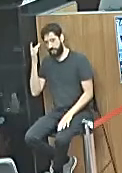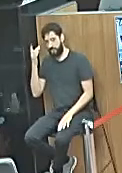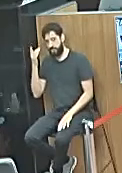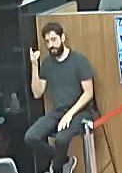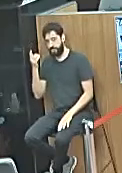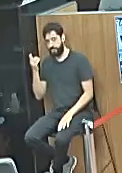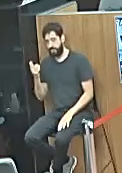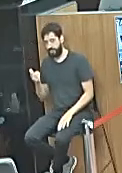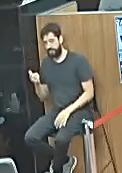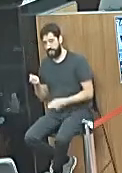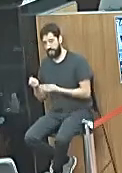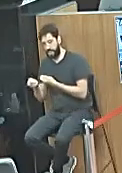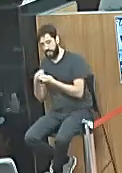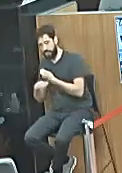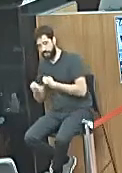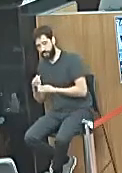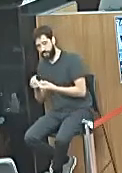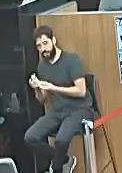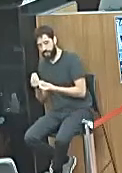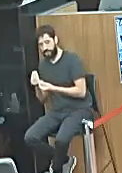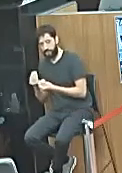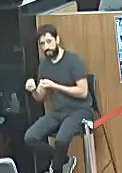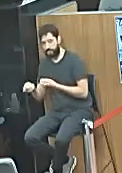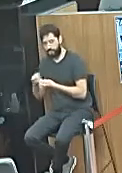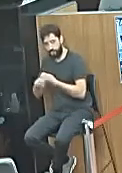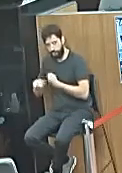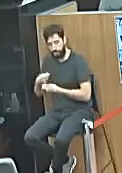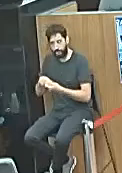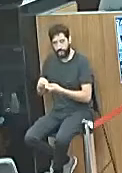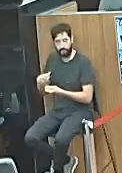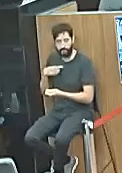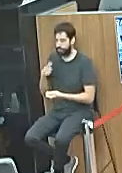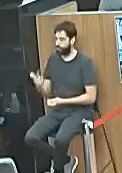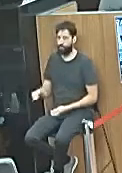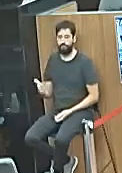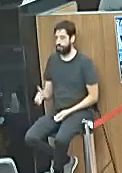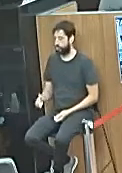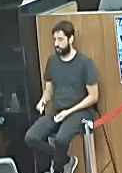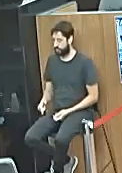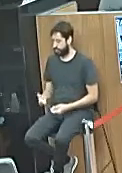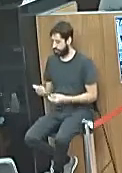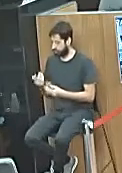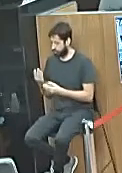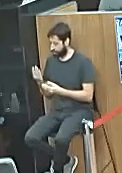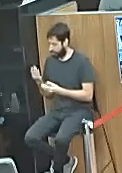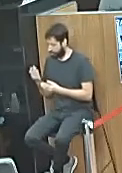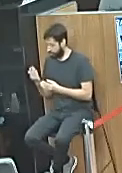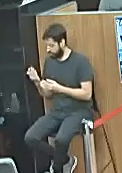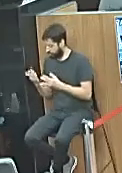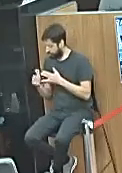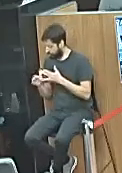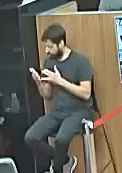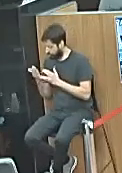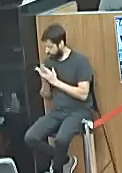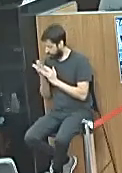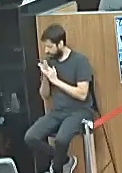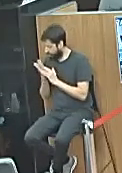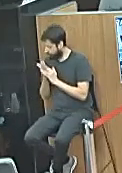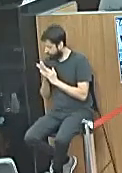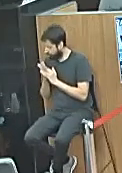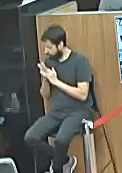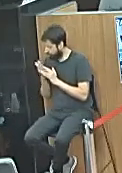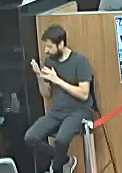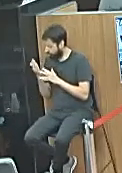de bolas e não é o trocador cobrador não não os 16 não tinha o e